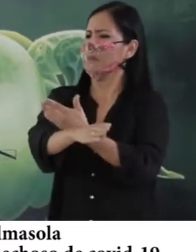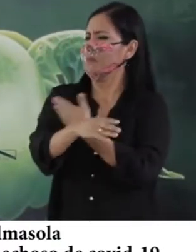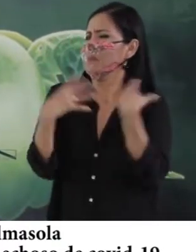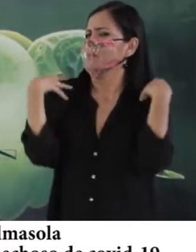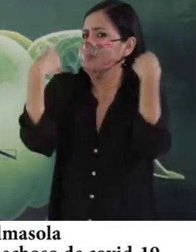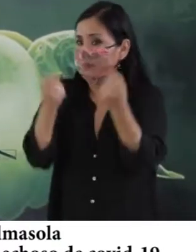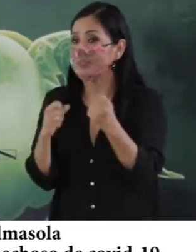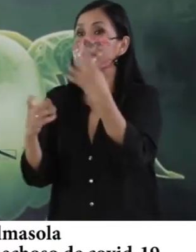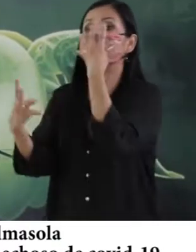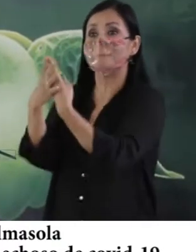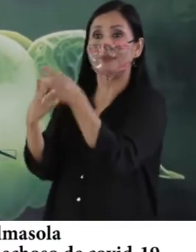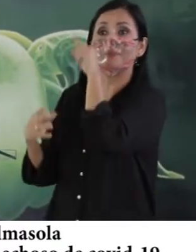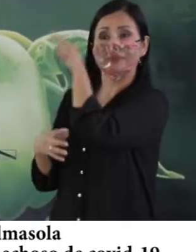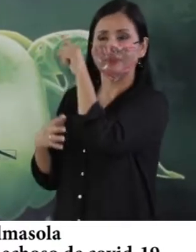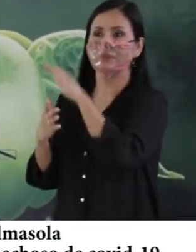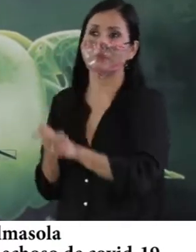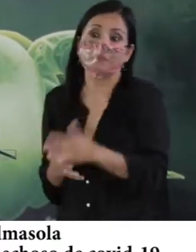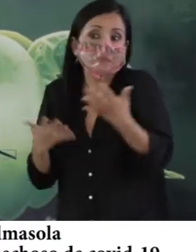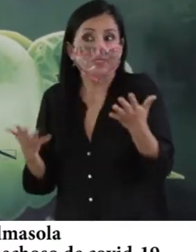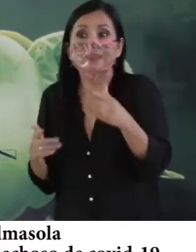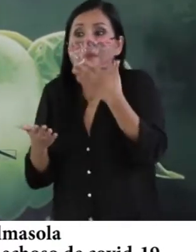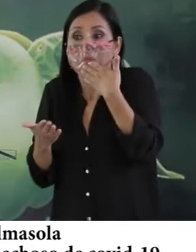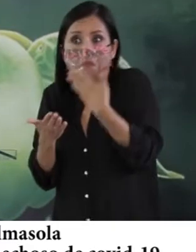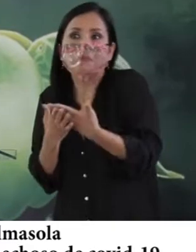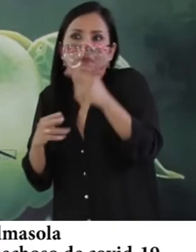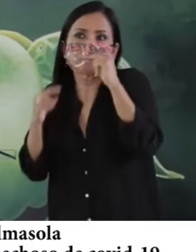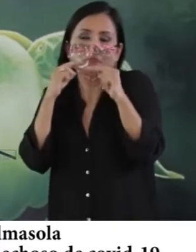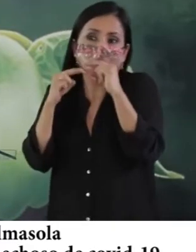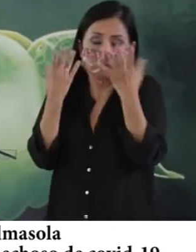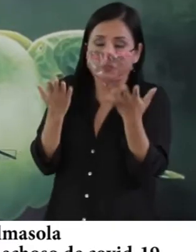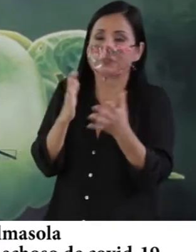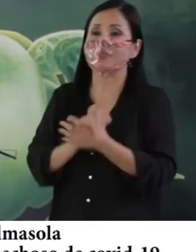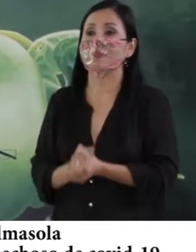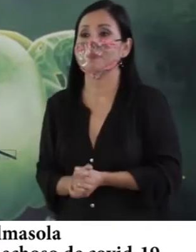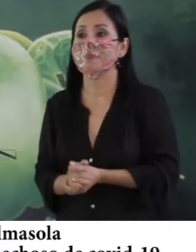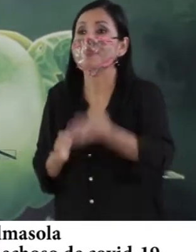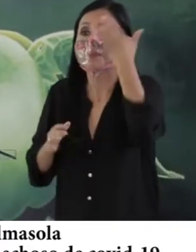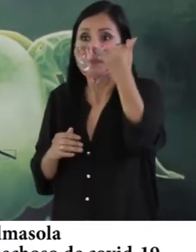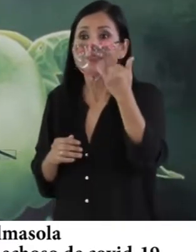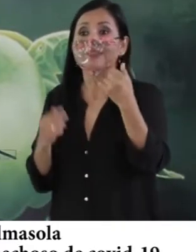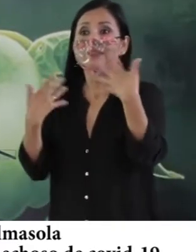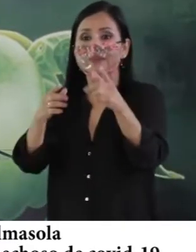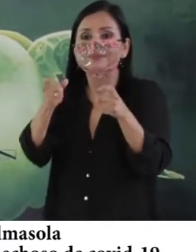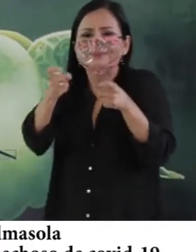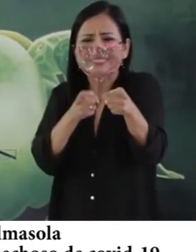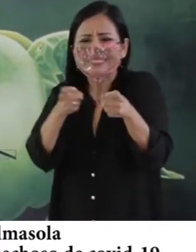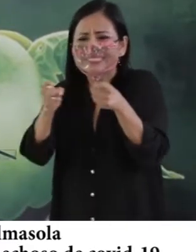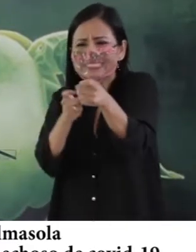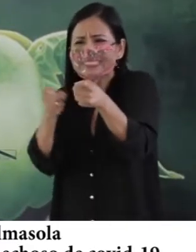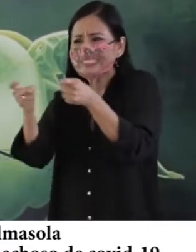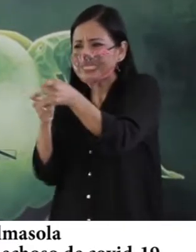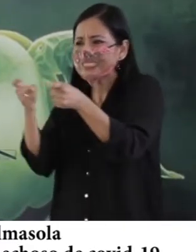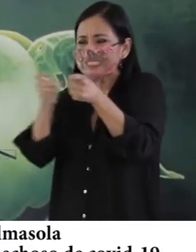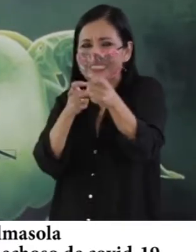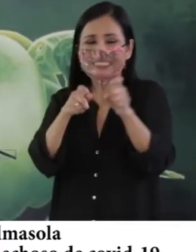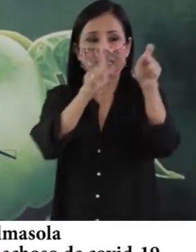recuperación ahora en Palmasola. Entonces, esa es una buena noticia, porque se ha ido controlando a todo este